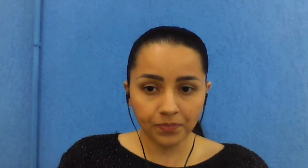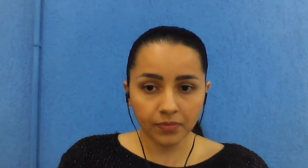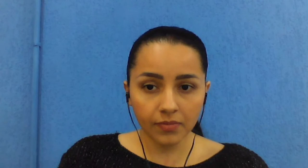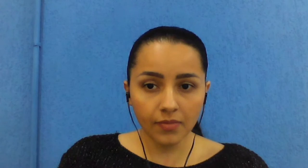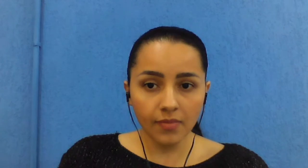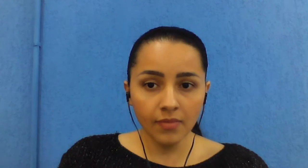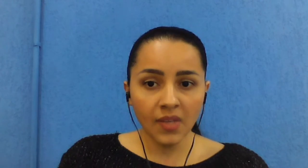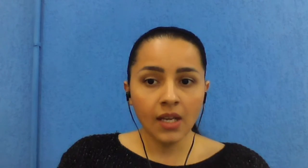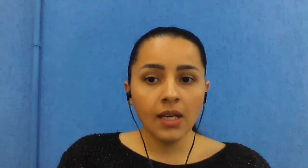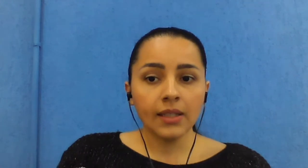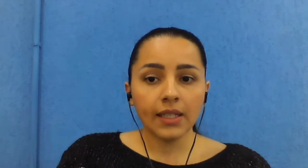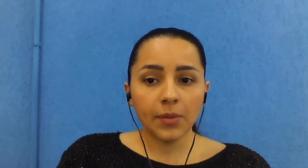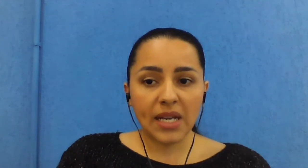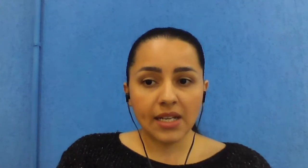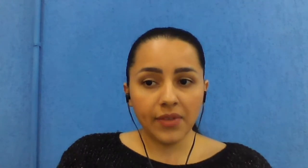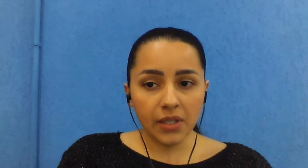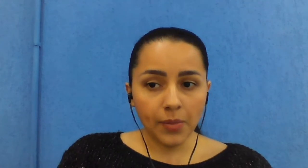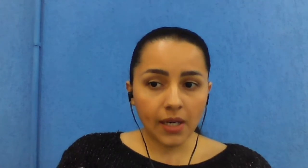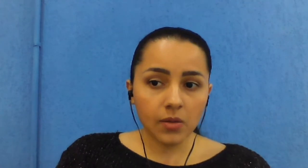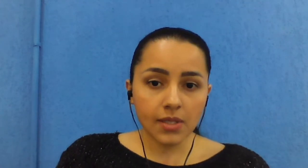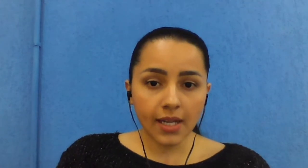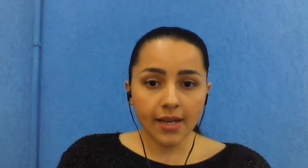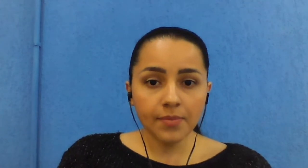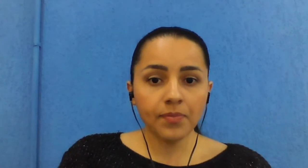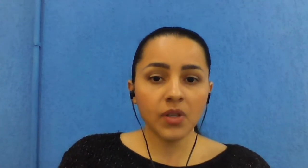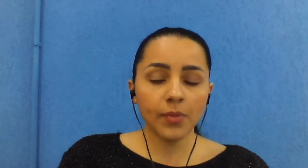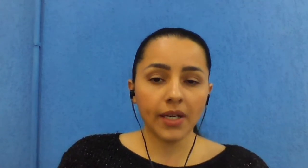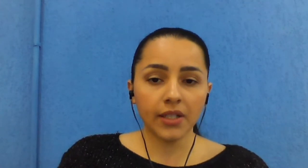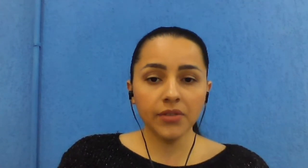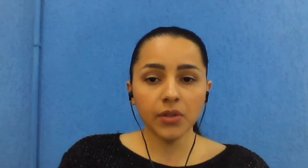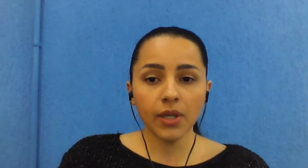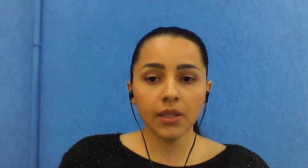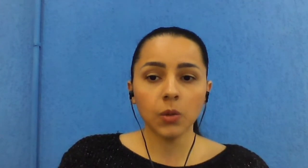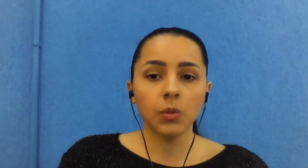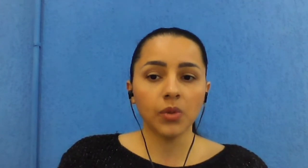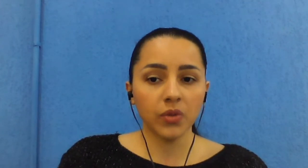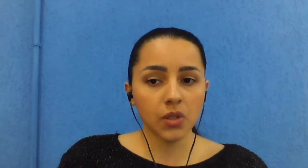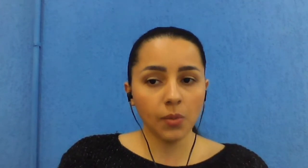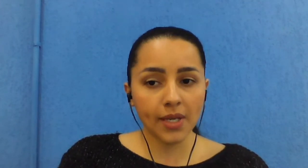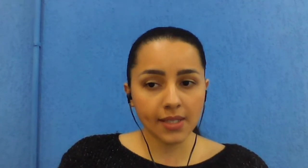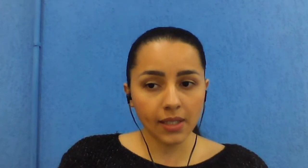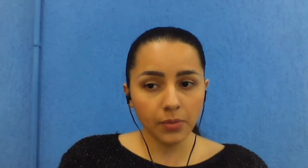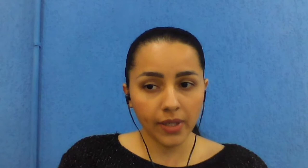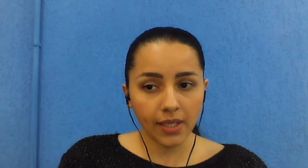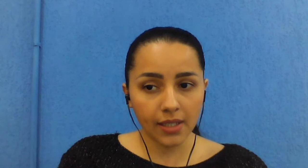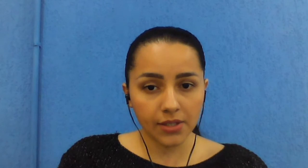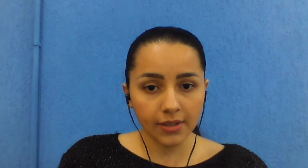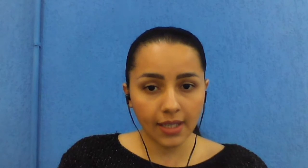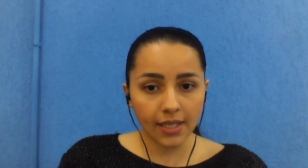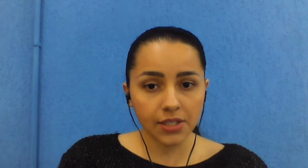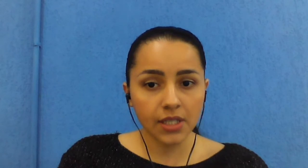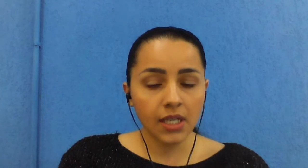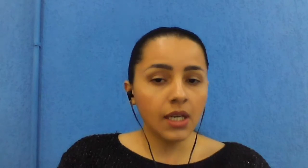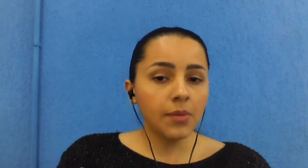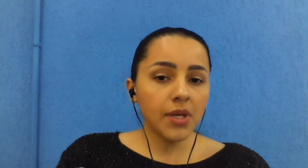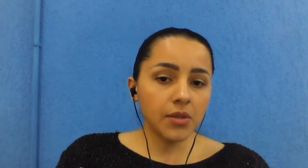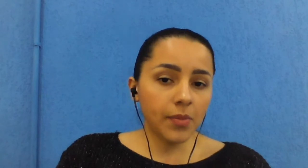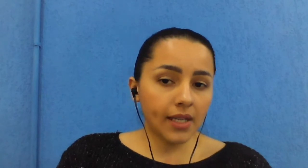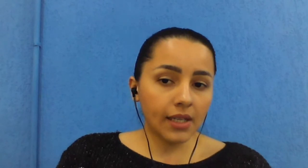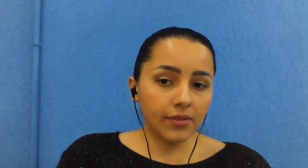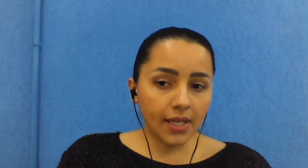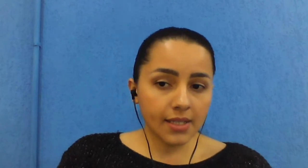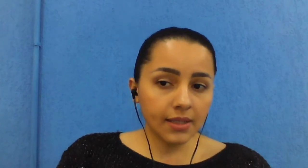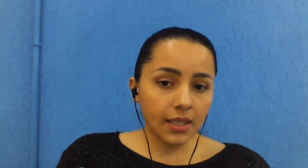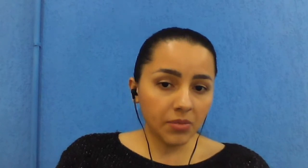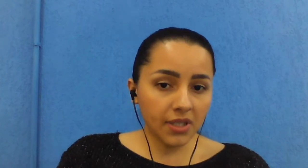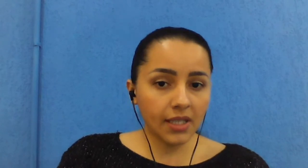Brasil. Nada mais havendo para constar, o magnífico reitor, professor Marcelo Pereira de Andrade,